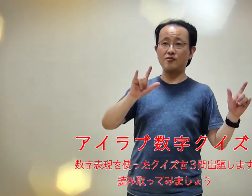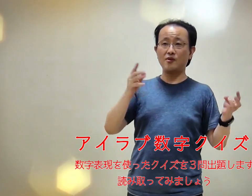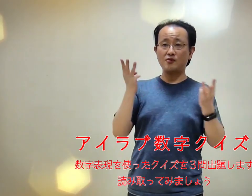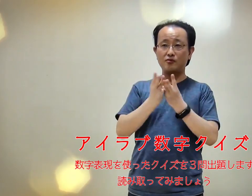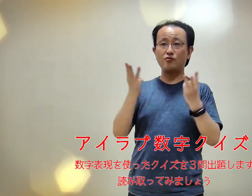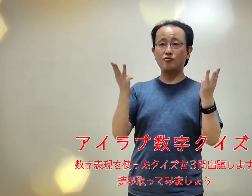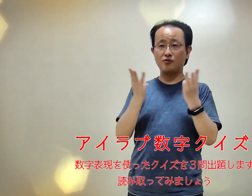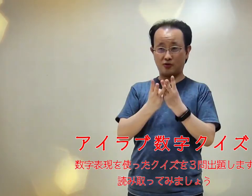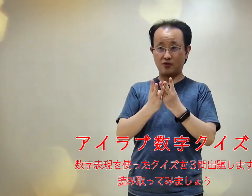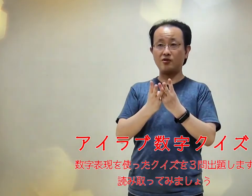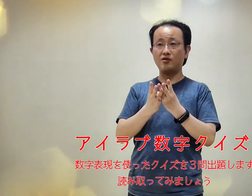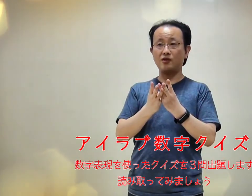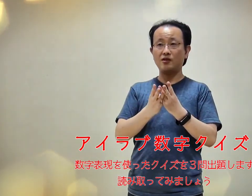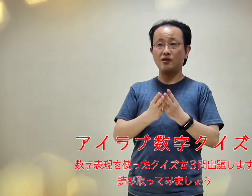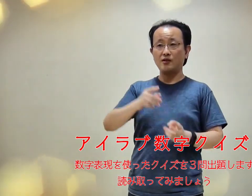I love 数字クイズ。